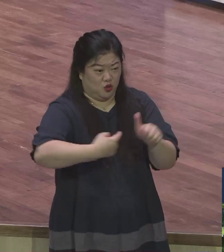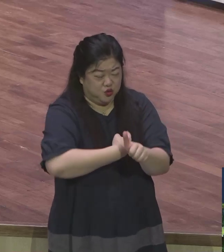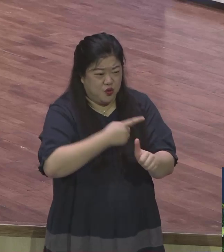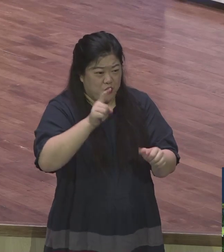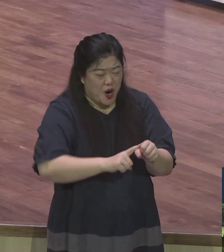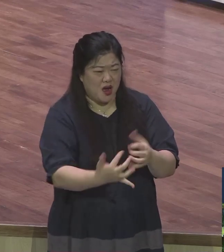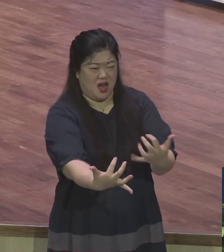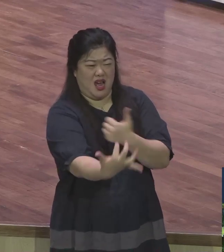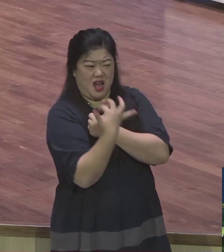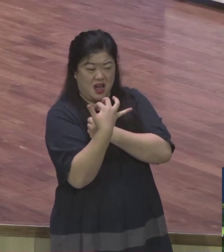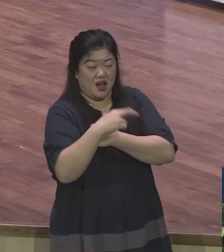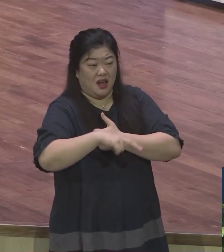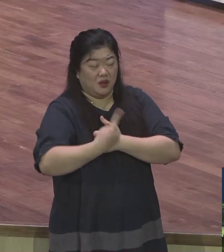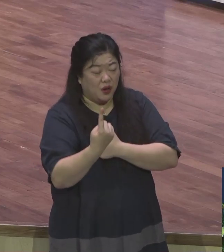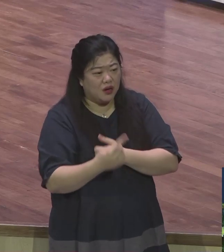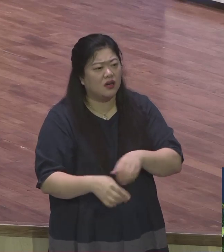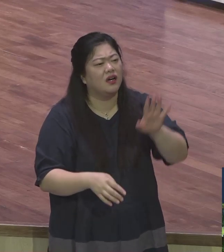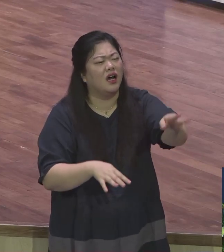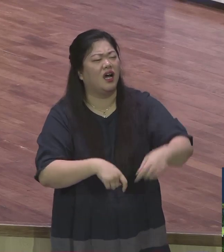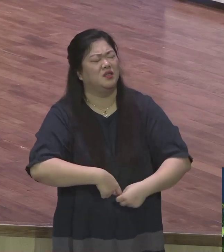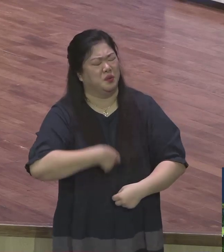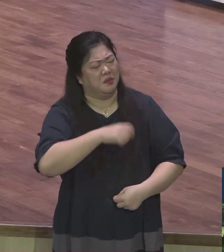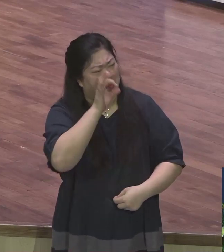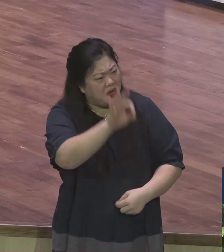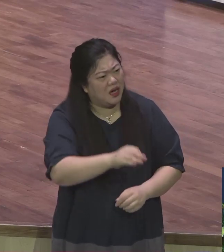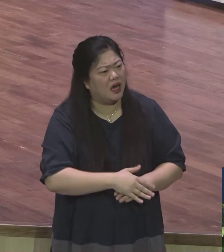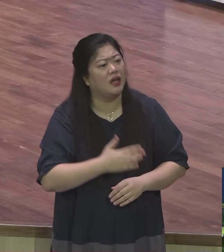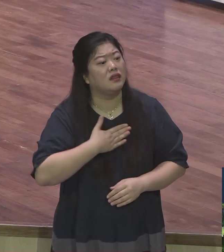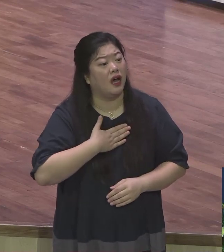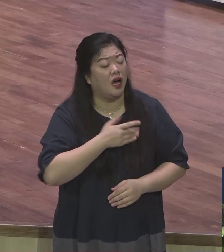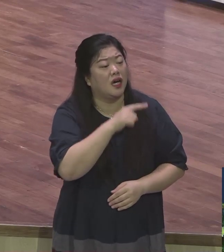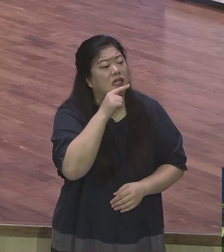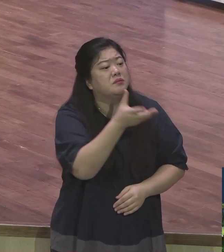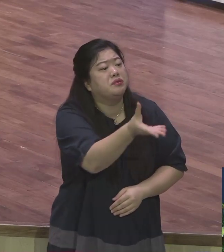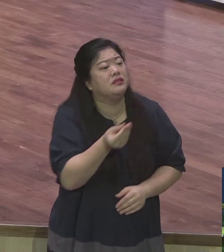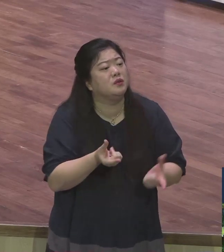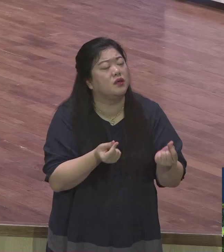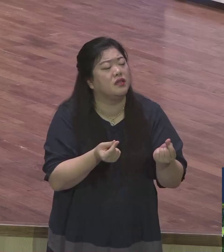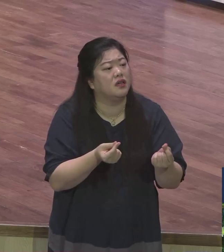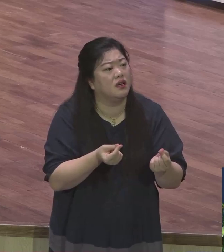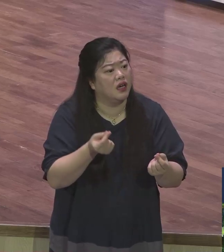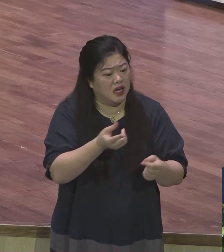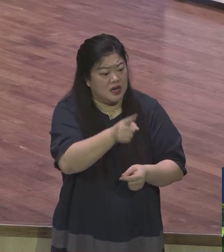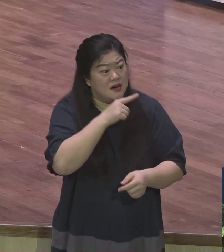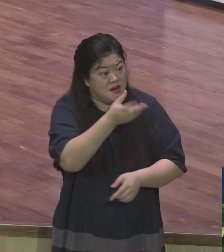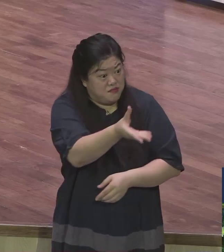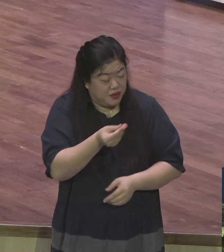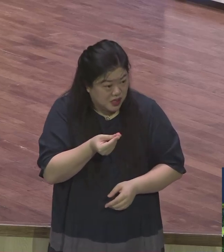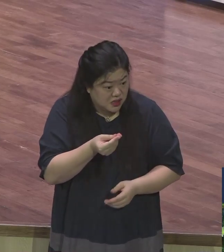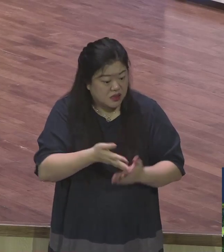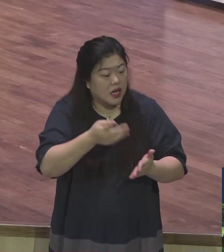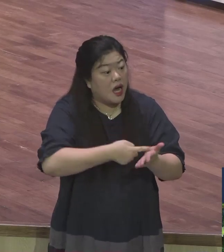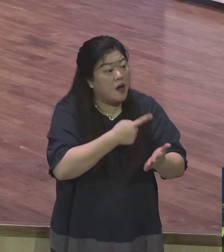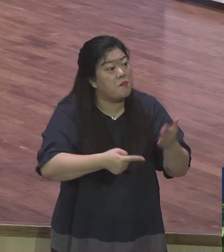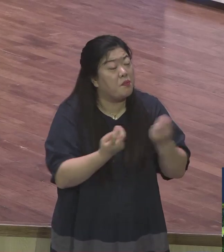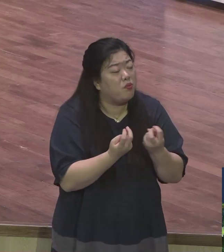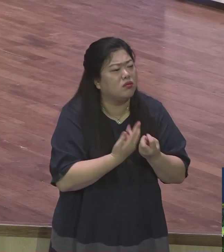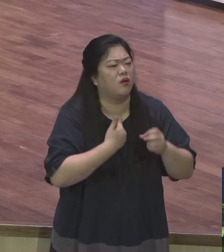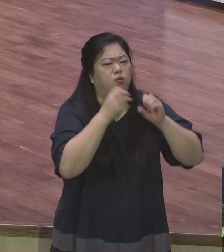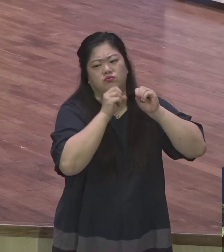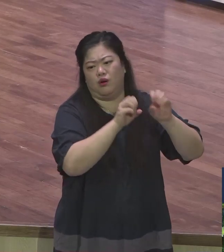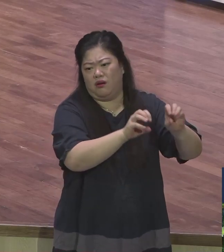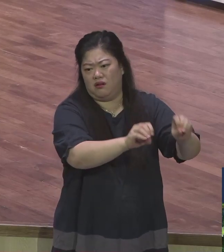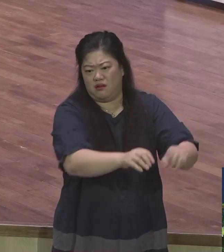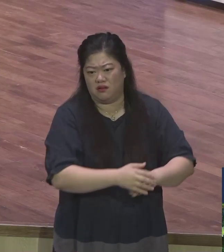하지만 너희들이 사실 몰라서 그렇다. 나는 너희들이 빚진 자다. 이 복음을 내가 전하야 된다. 할 수 있는 대로 그랬어.